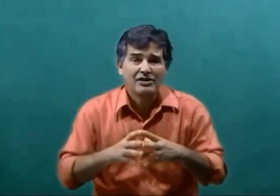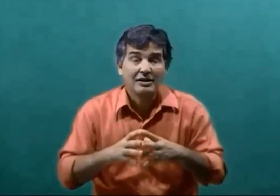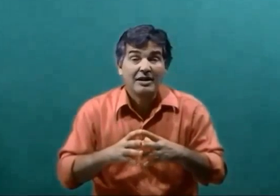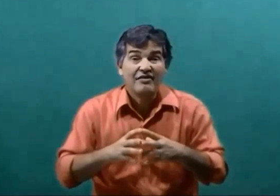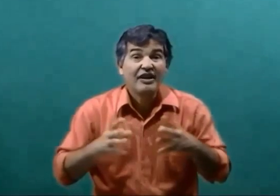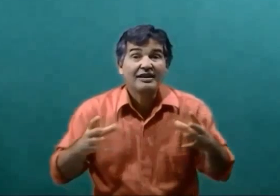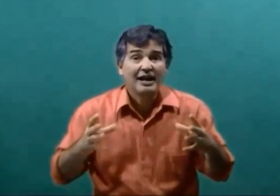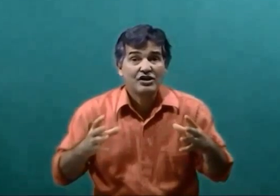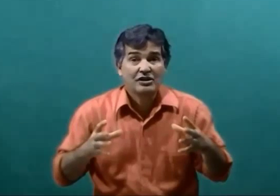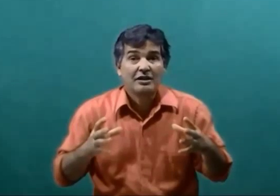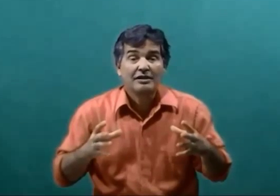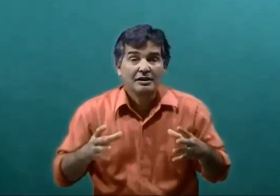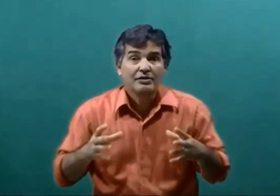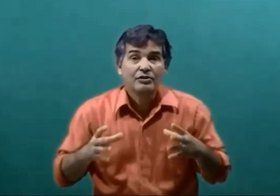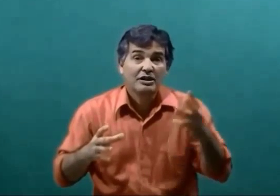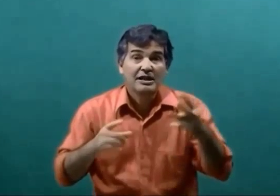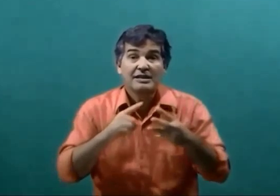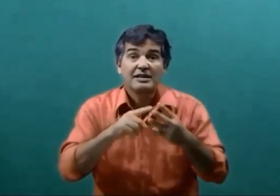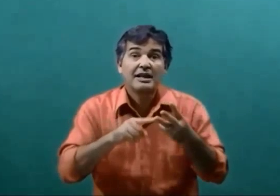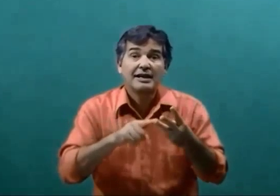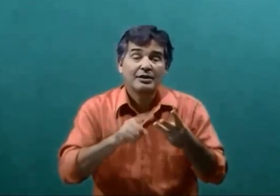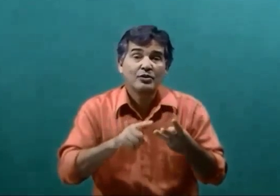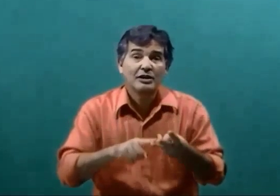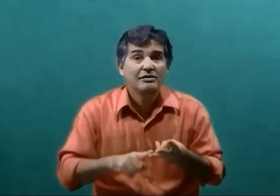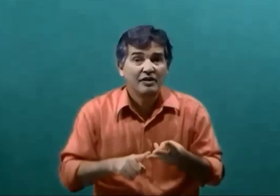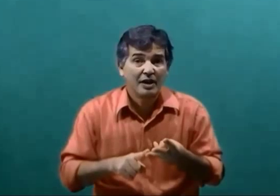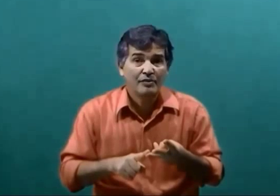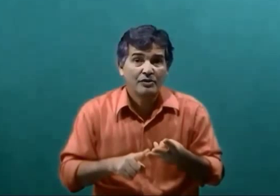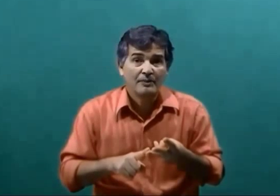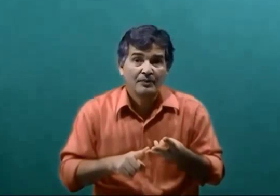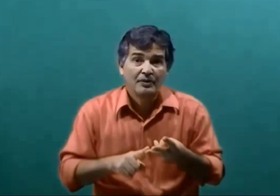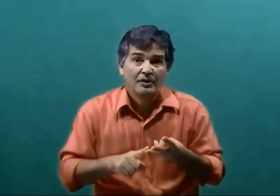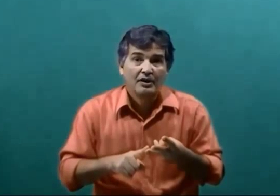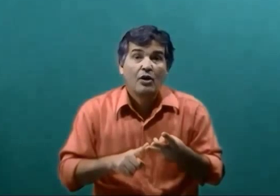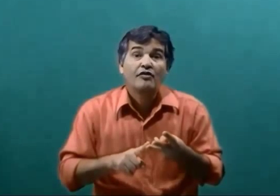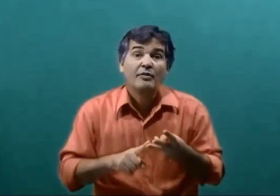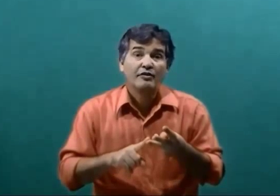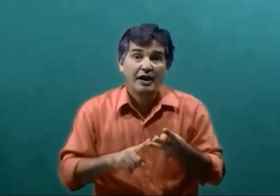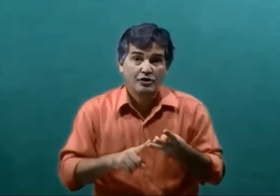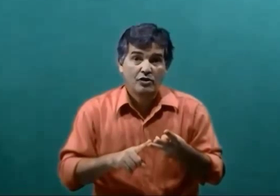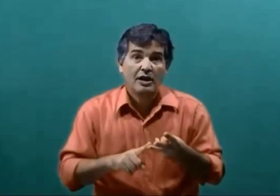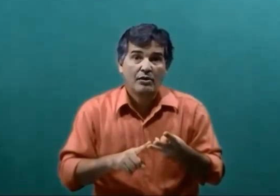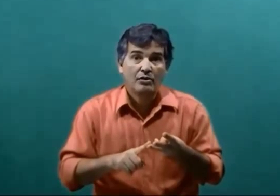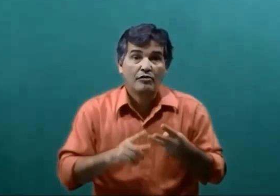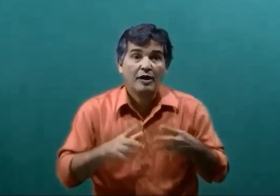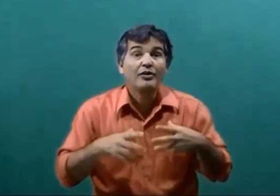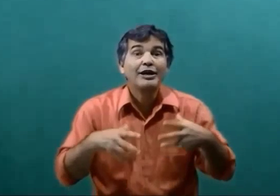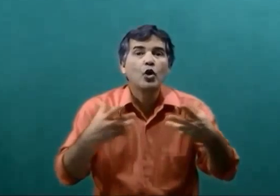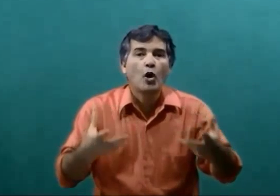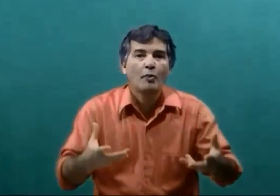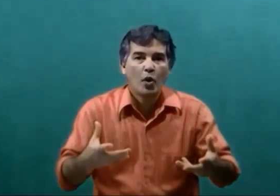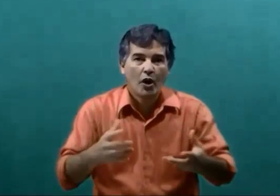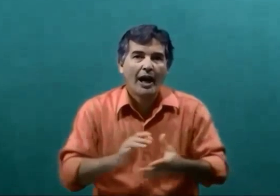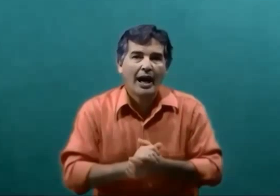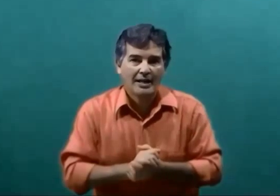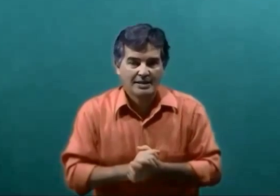característica fantástica da terceira categoria de verbos, que é o verbo flexional, o verbo que incorpora a